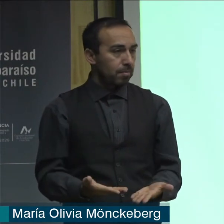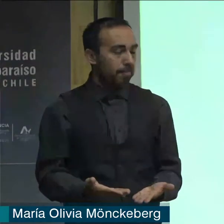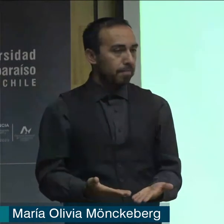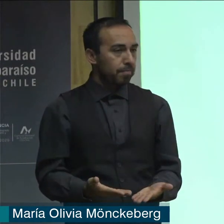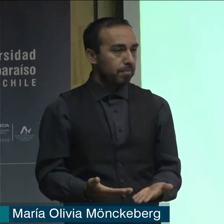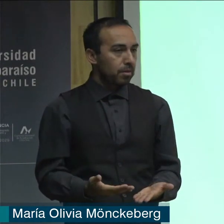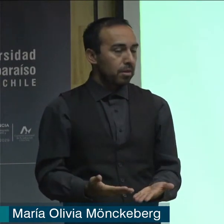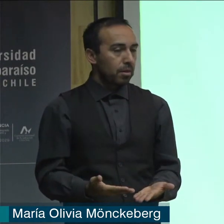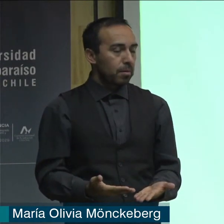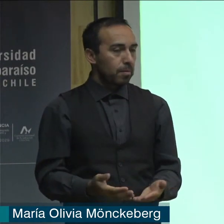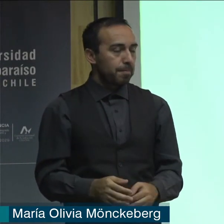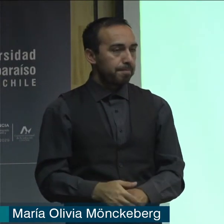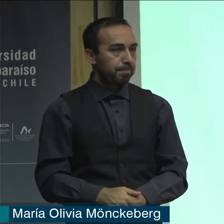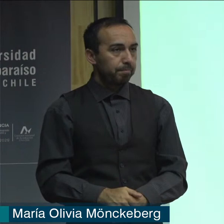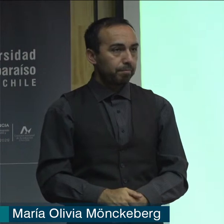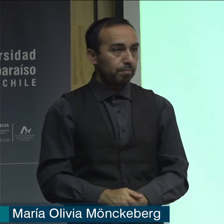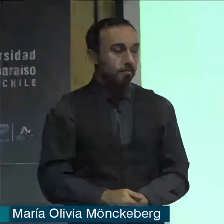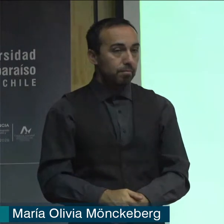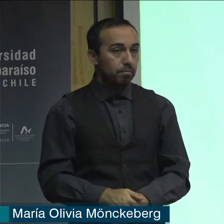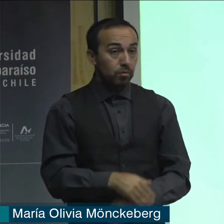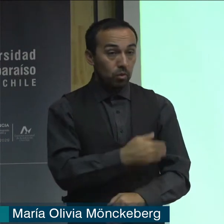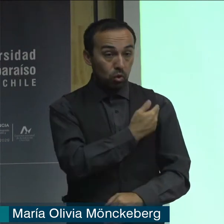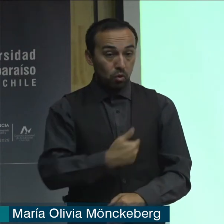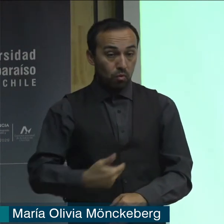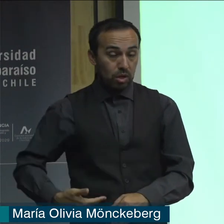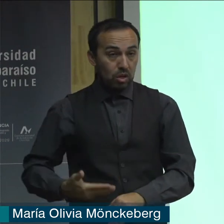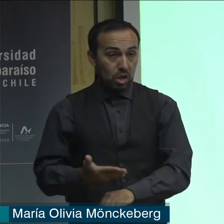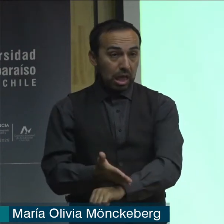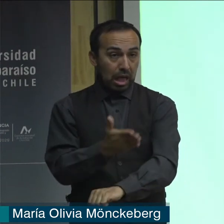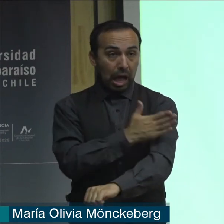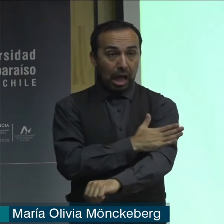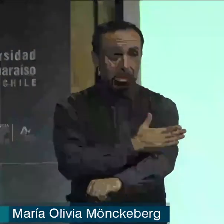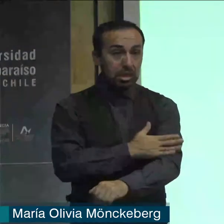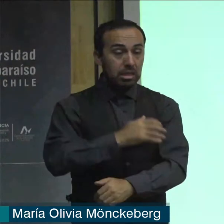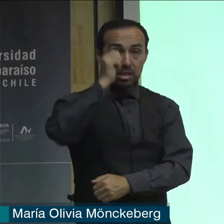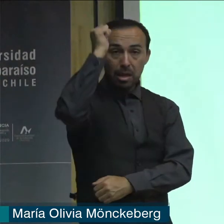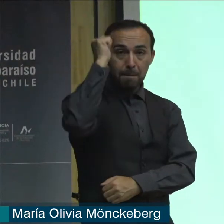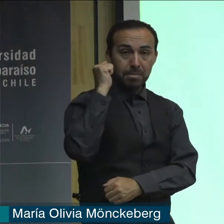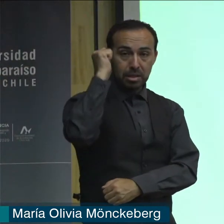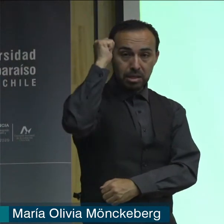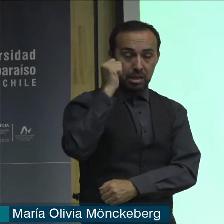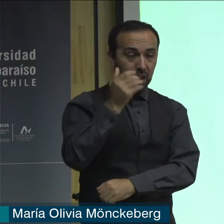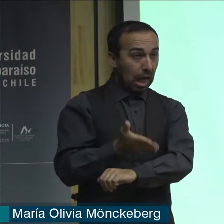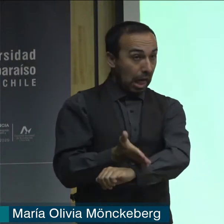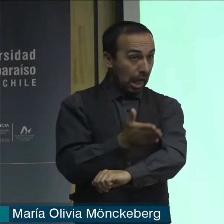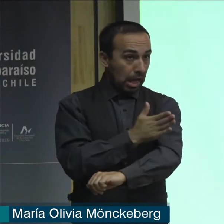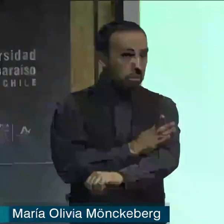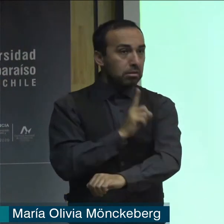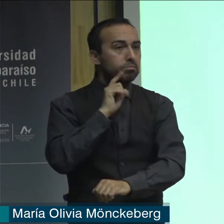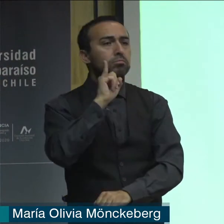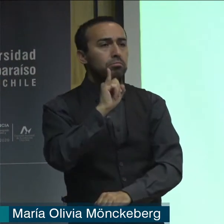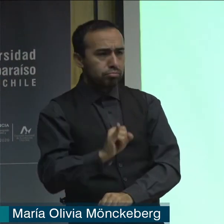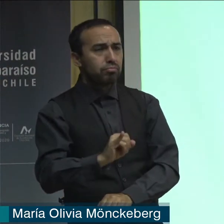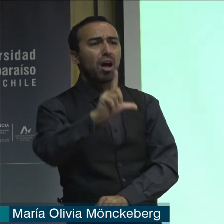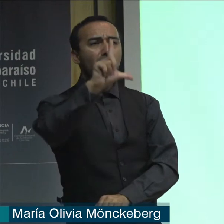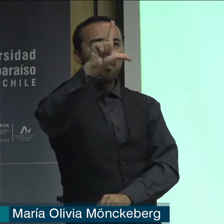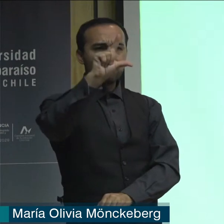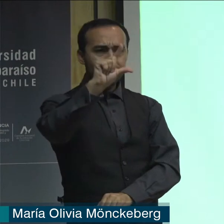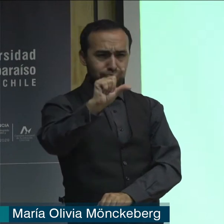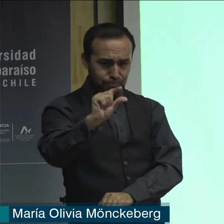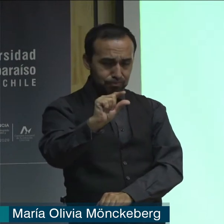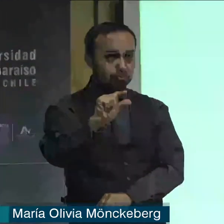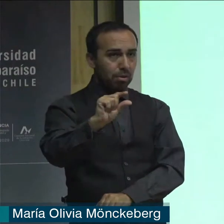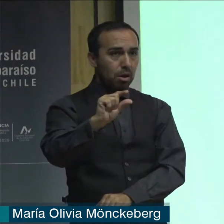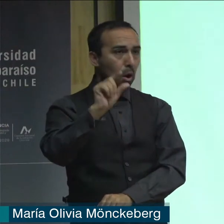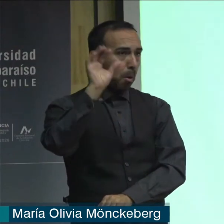porque en el gobierno anterior a ella de Piñera sí se lo bajó el crédito con